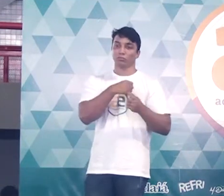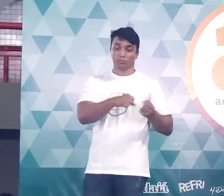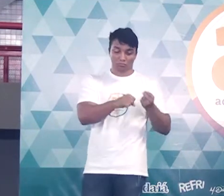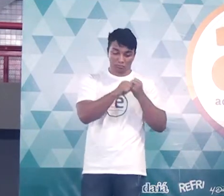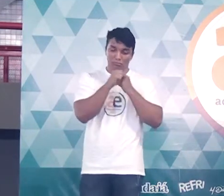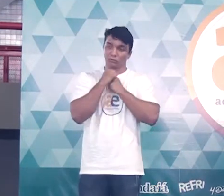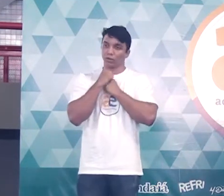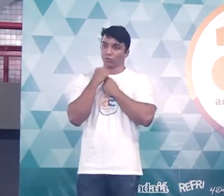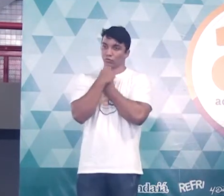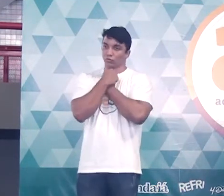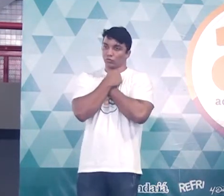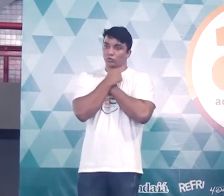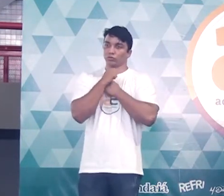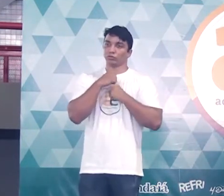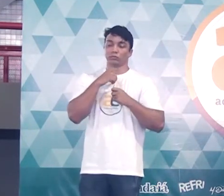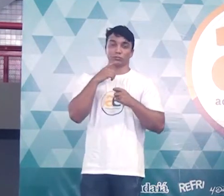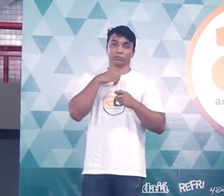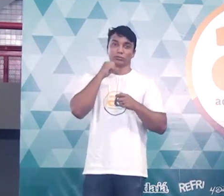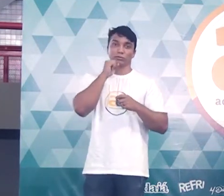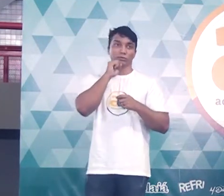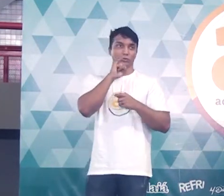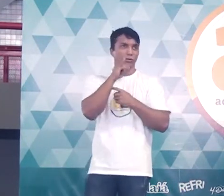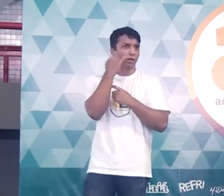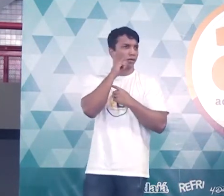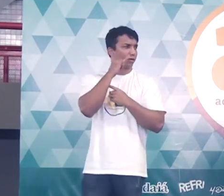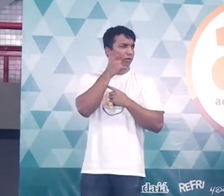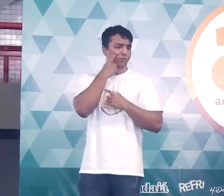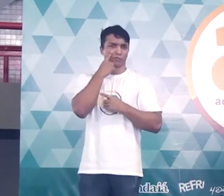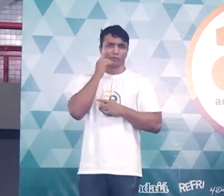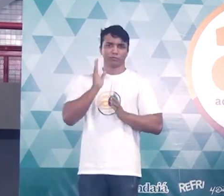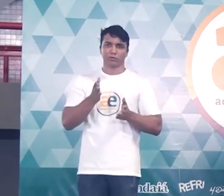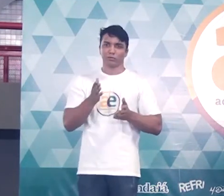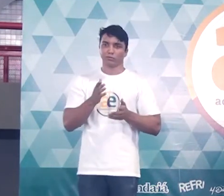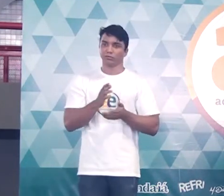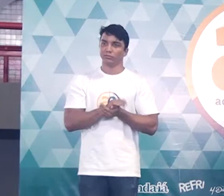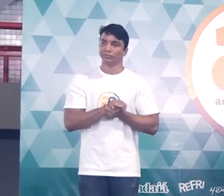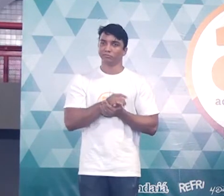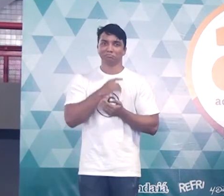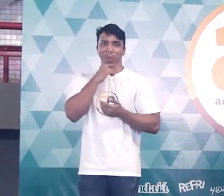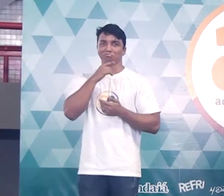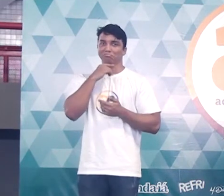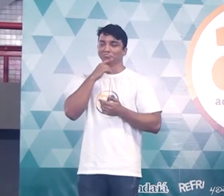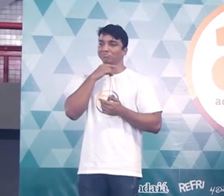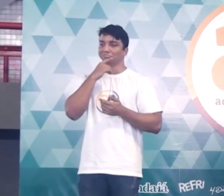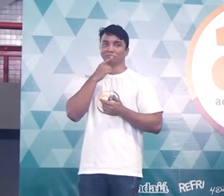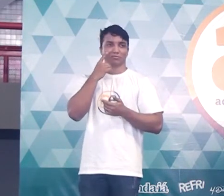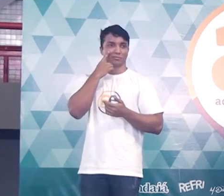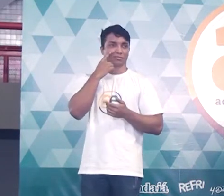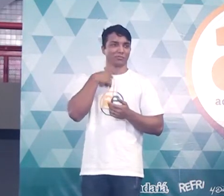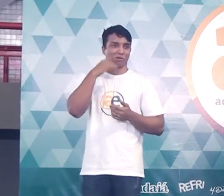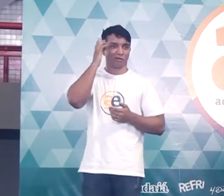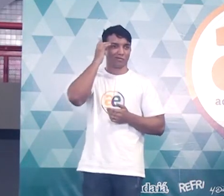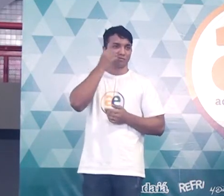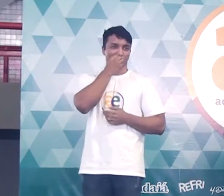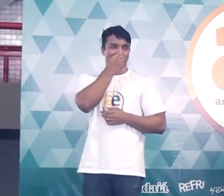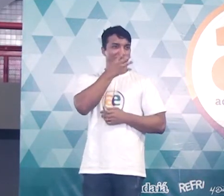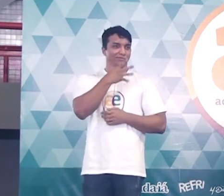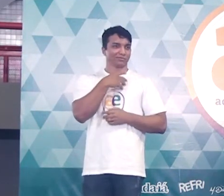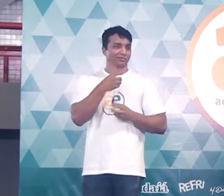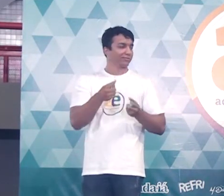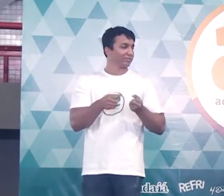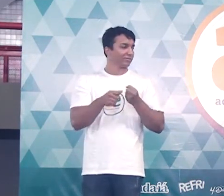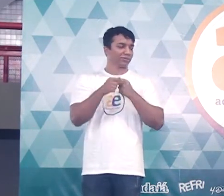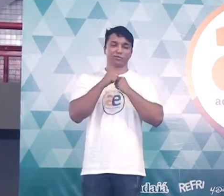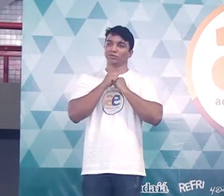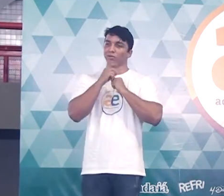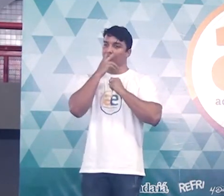aquece. A não ser que seja um cobertor elétrico. Alguém já viu um cobertor elétrico aqui? Deve ser fantástico, né? Assim, um cobertor